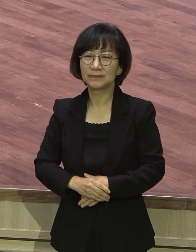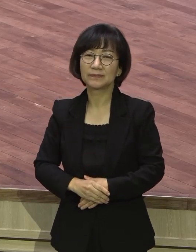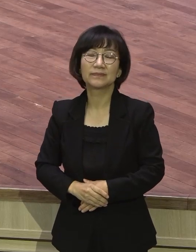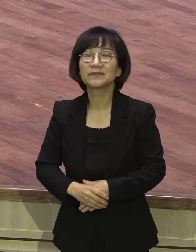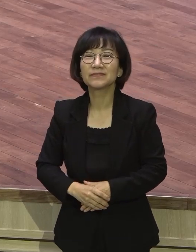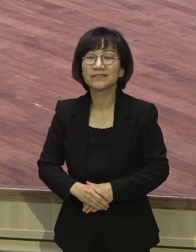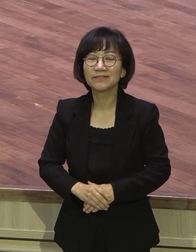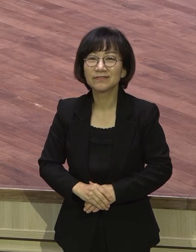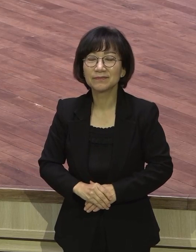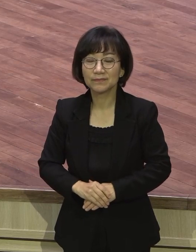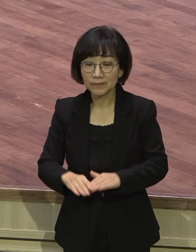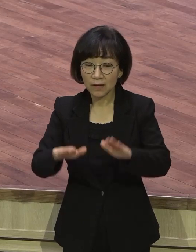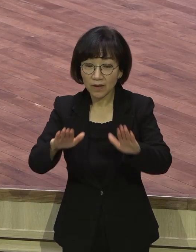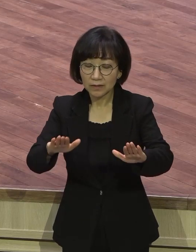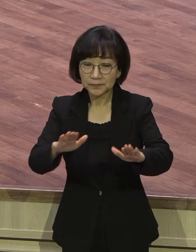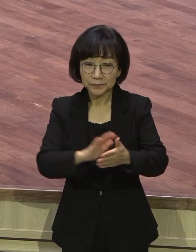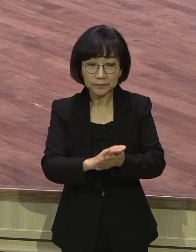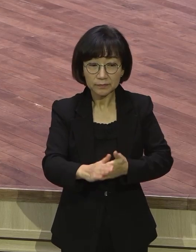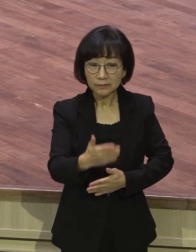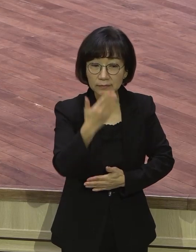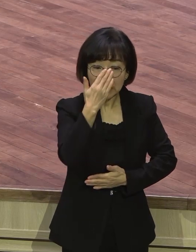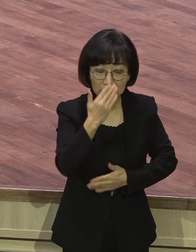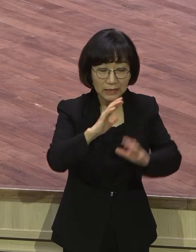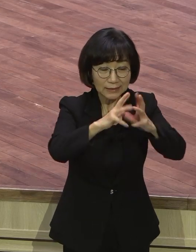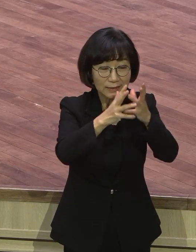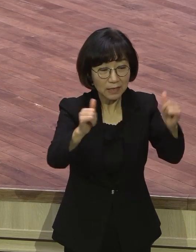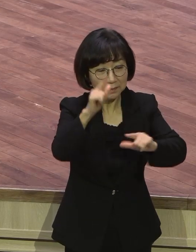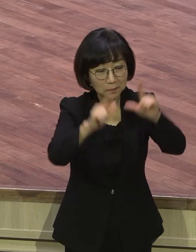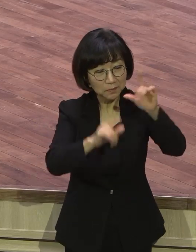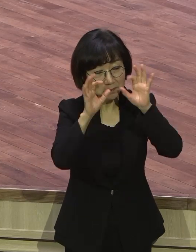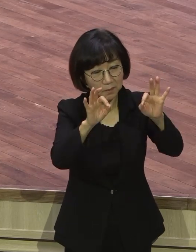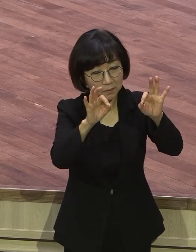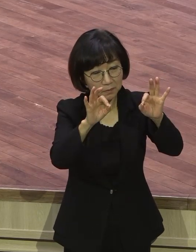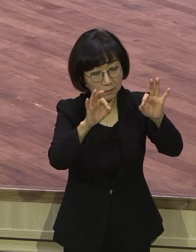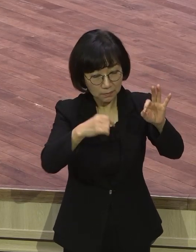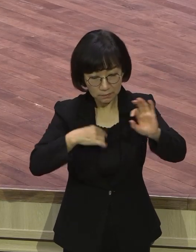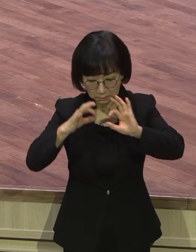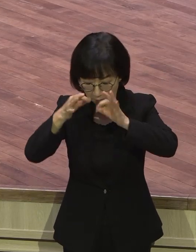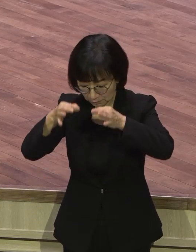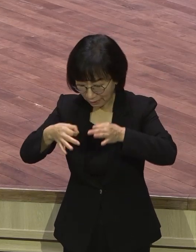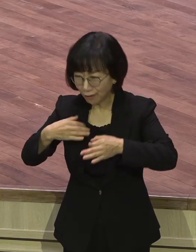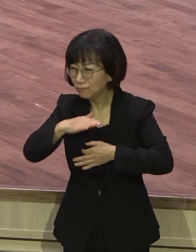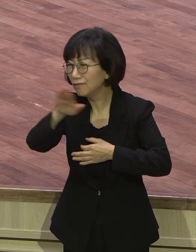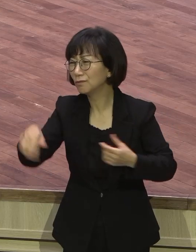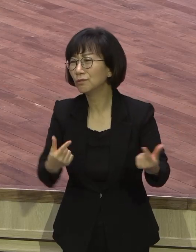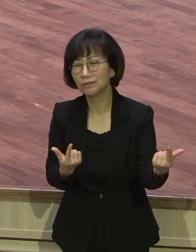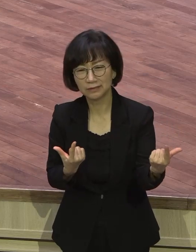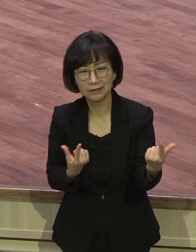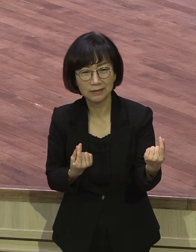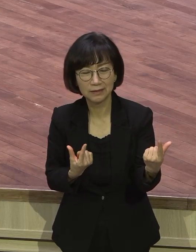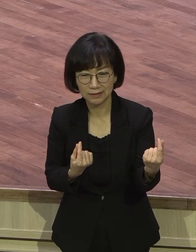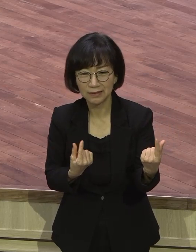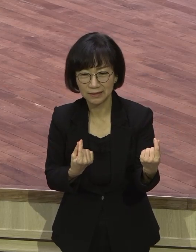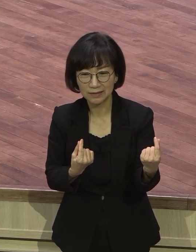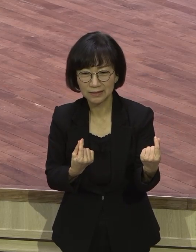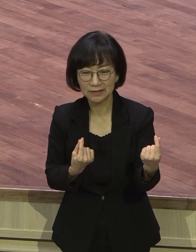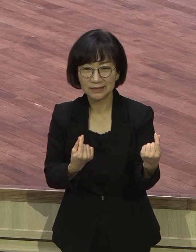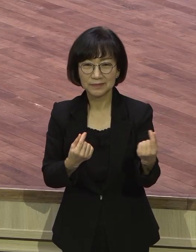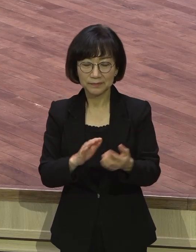이런 이스라엘 백성들의 모습이 우리 모습이라는 겁니다. 우리의 모습이에요. 이